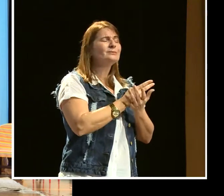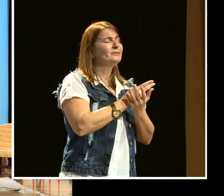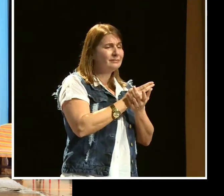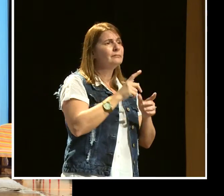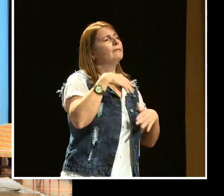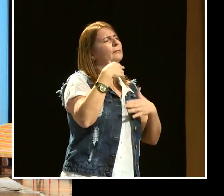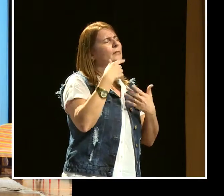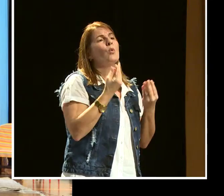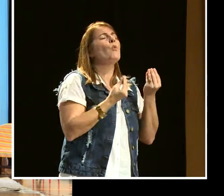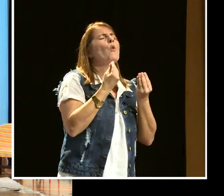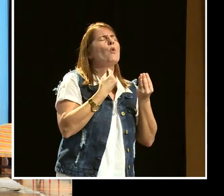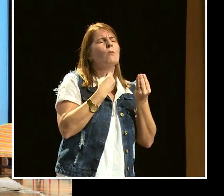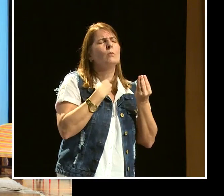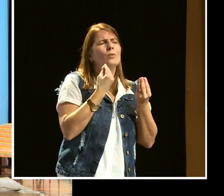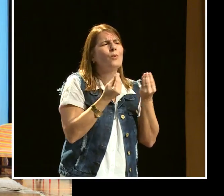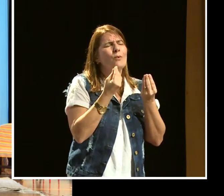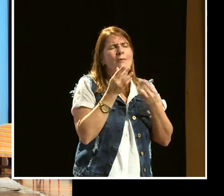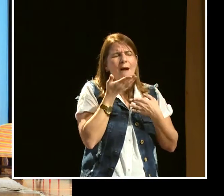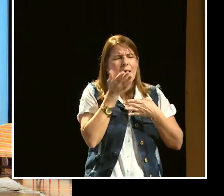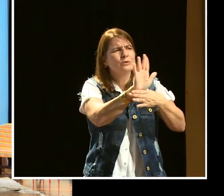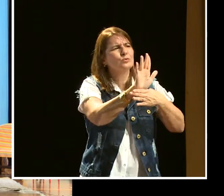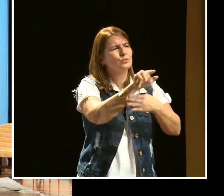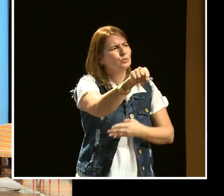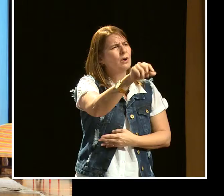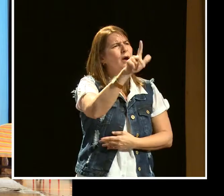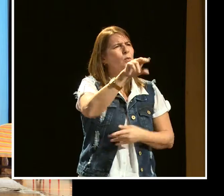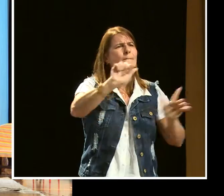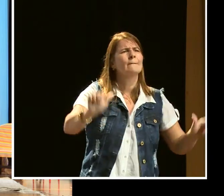vou dirigir, eu dirijo.